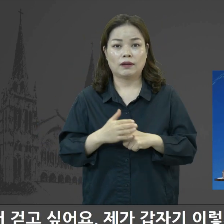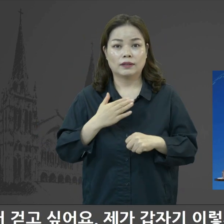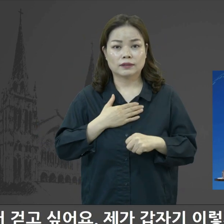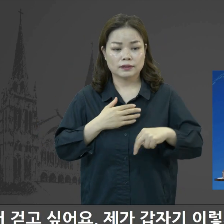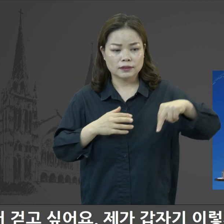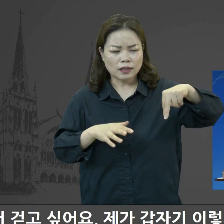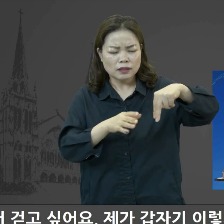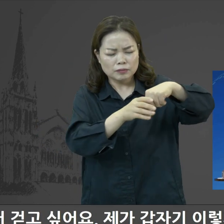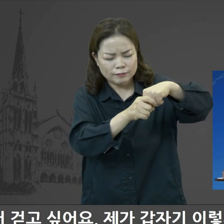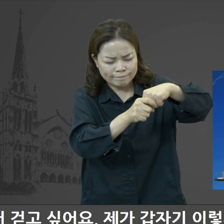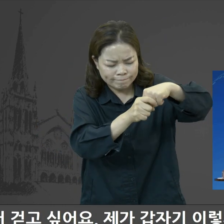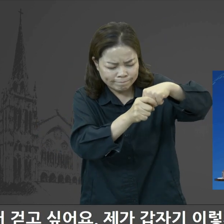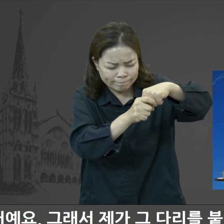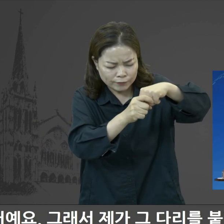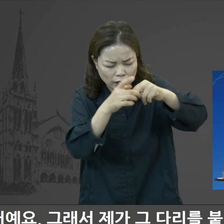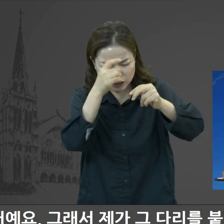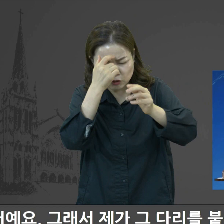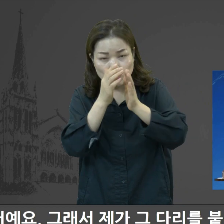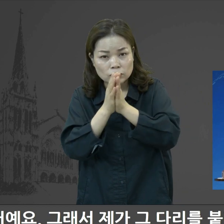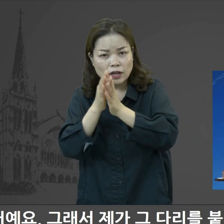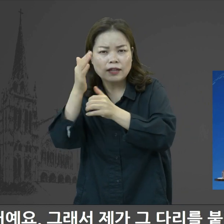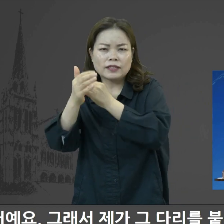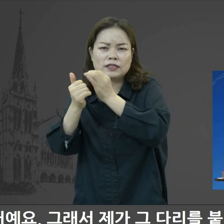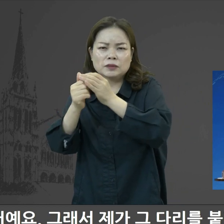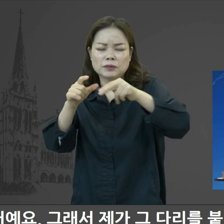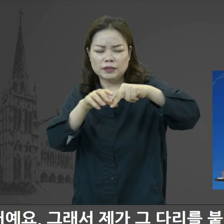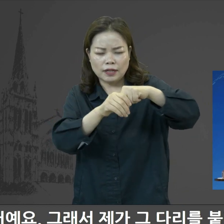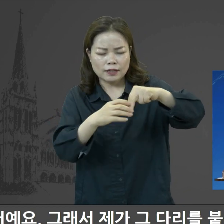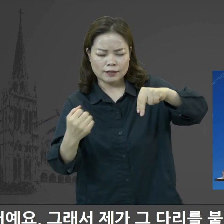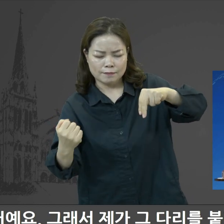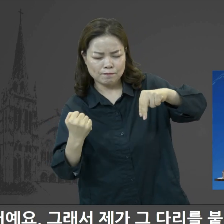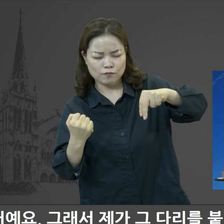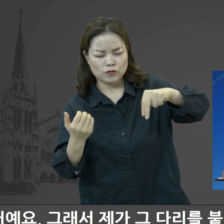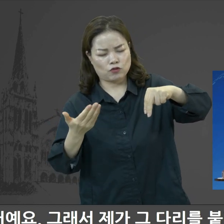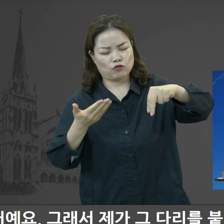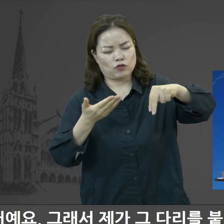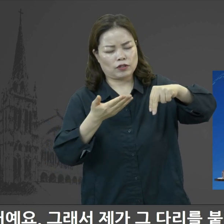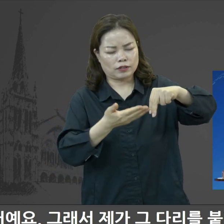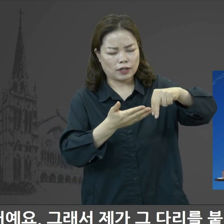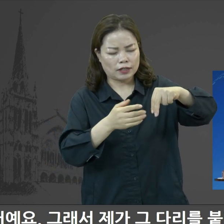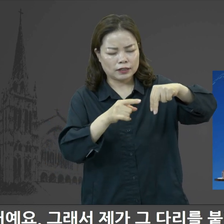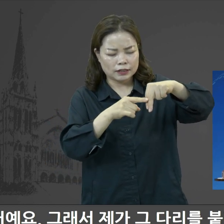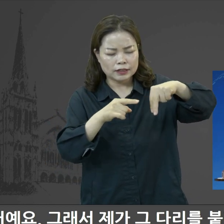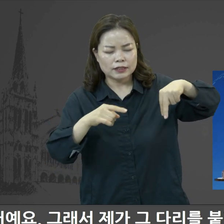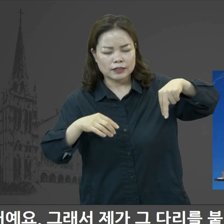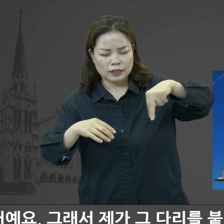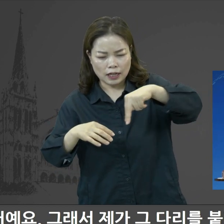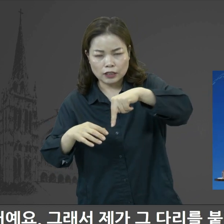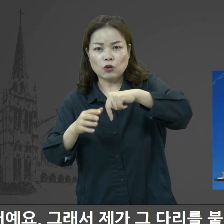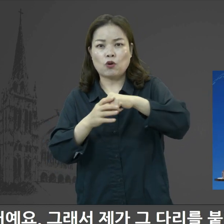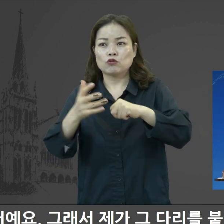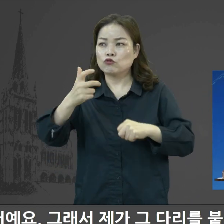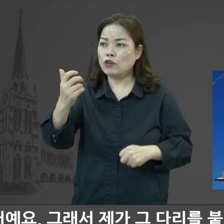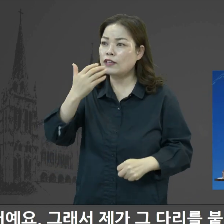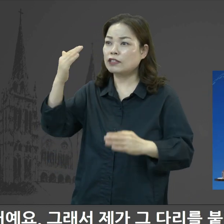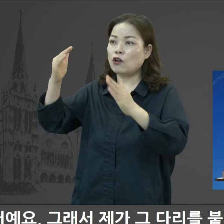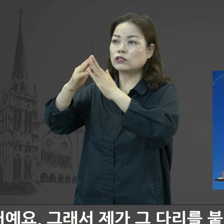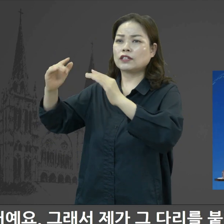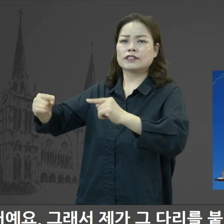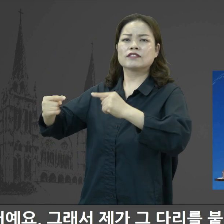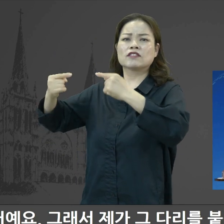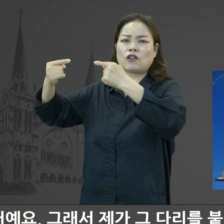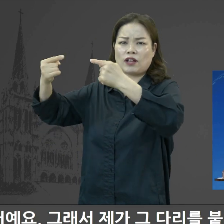그 다리를 붙잡고 기도했어요. 하나님, 이 다리에 정말 힘 주셔서 이 다리로 주의 성전에